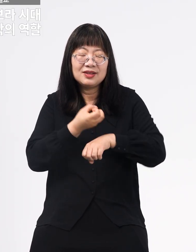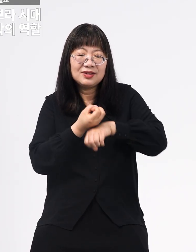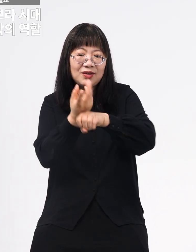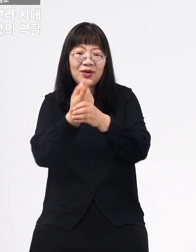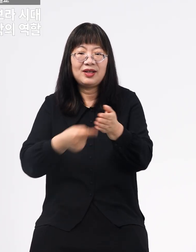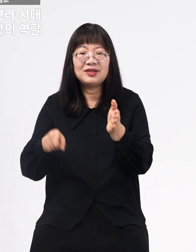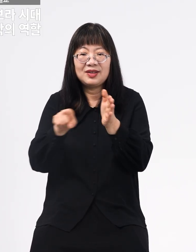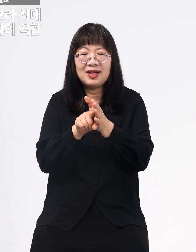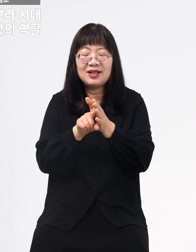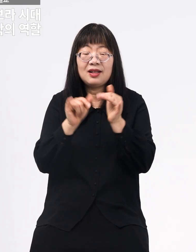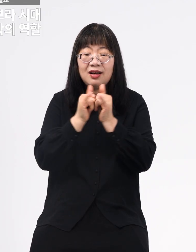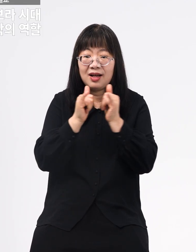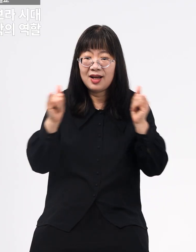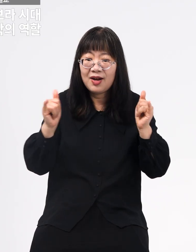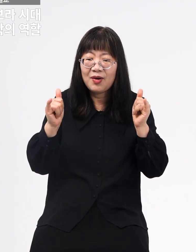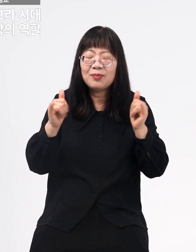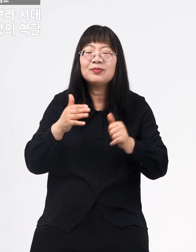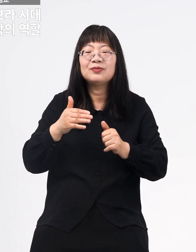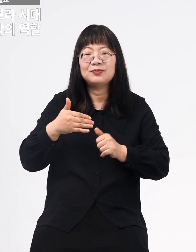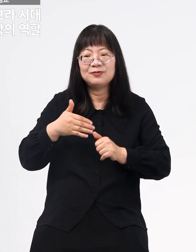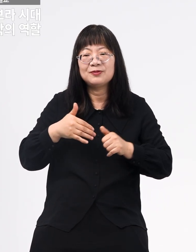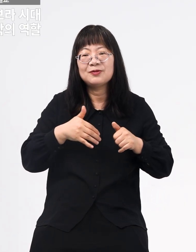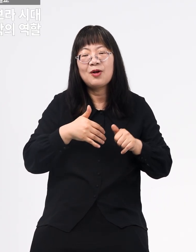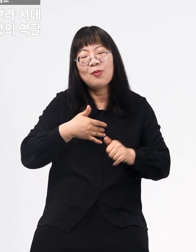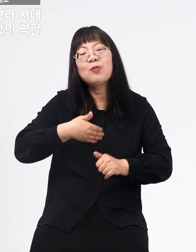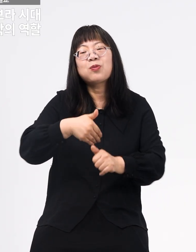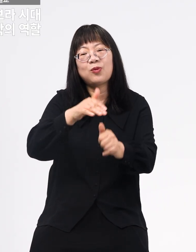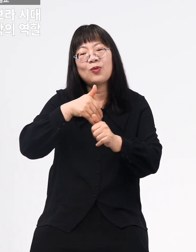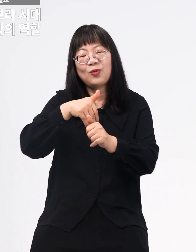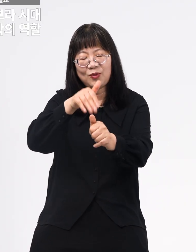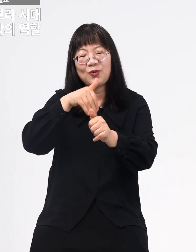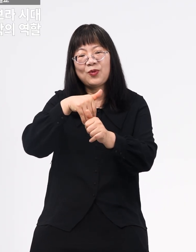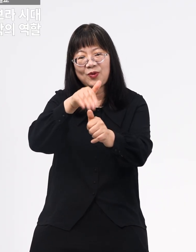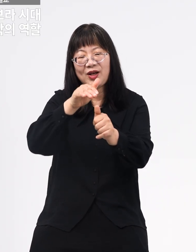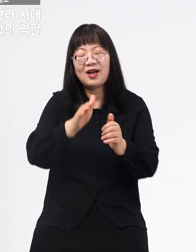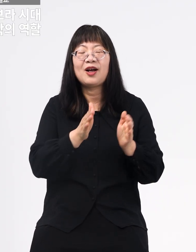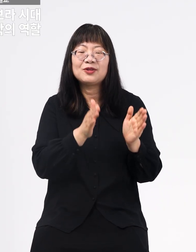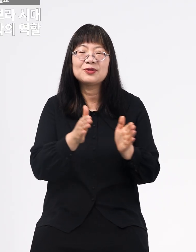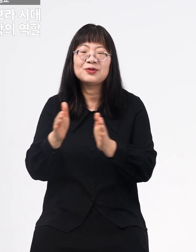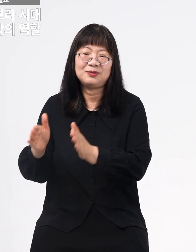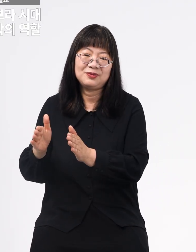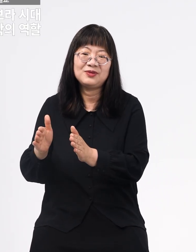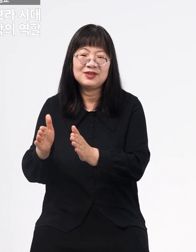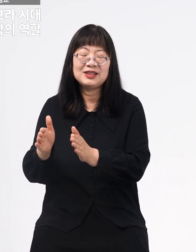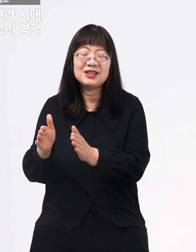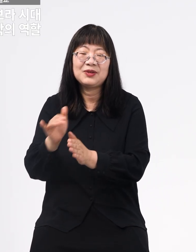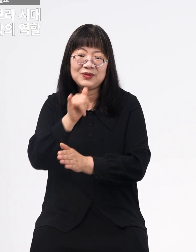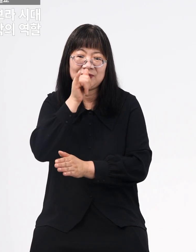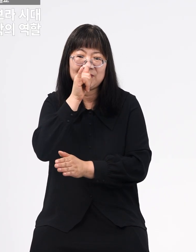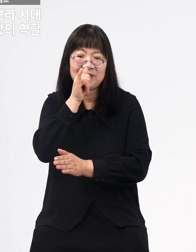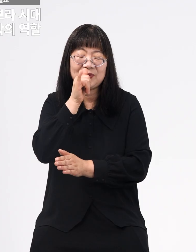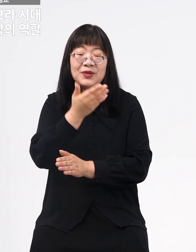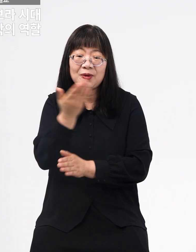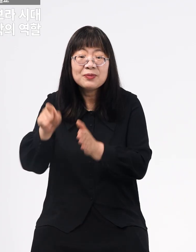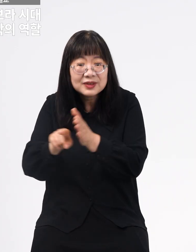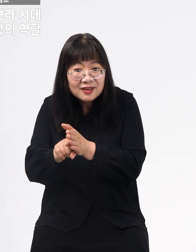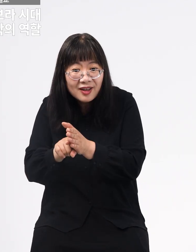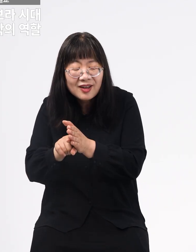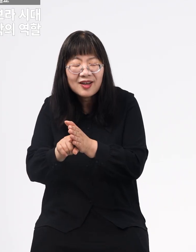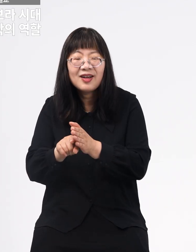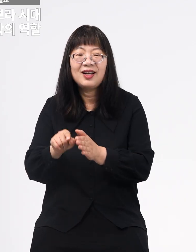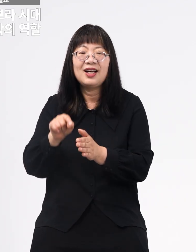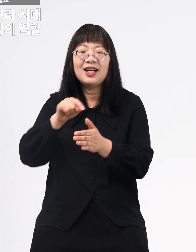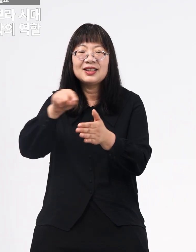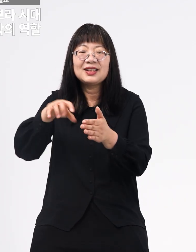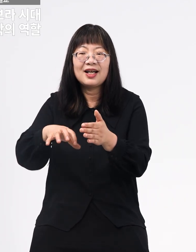위해서 사람들을 보냅니다. 준비시킵니다. 믿습니까? 거기에 하나님의